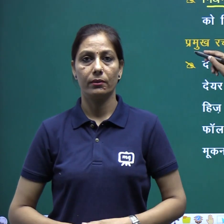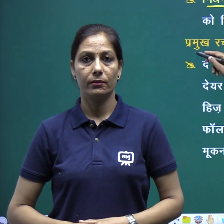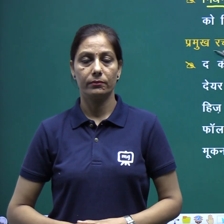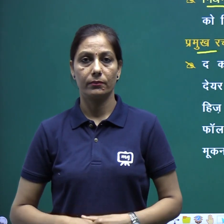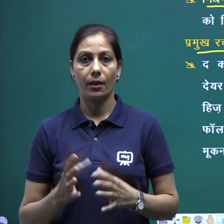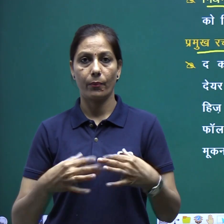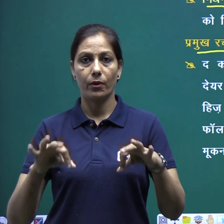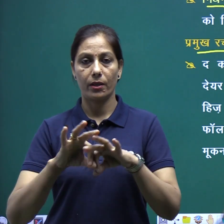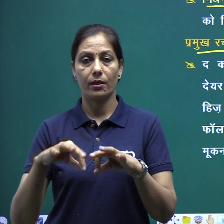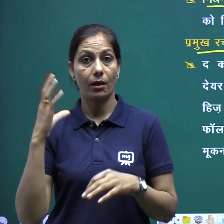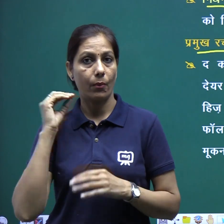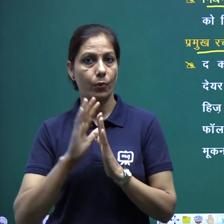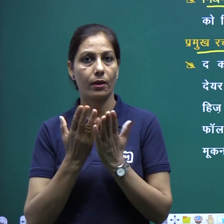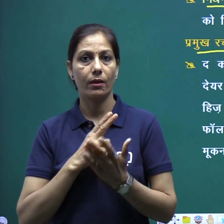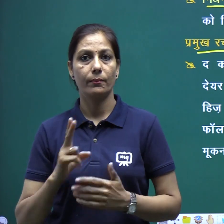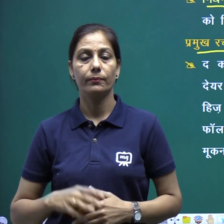प्रमुख रचनाएं: